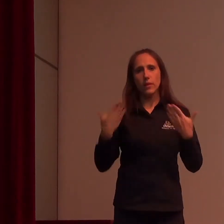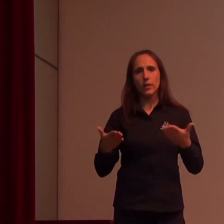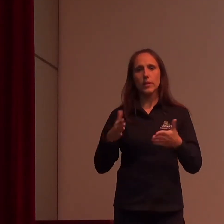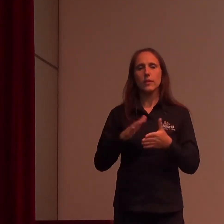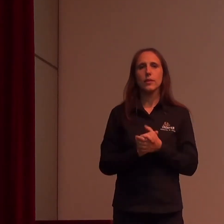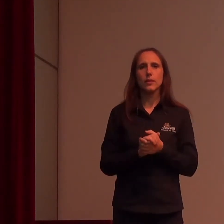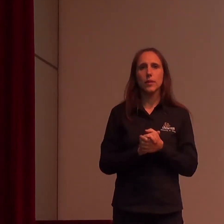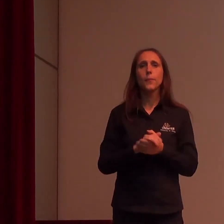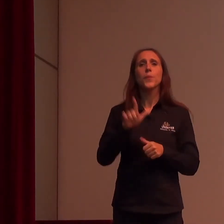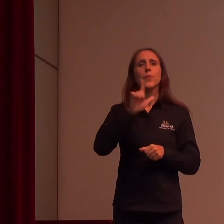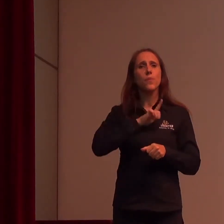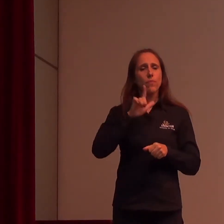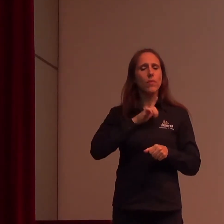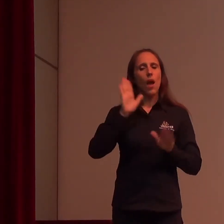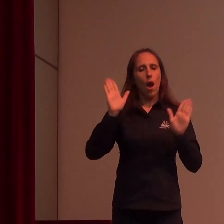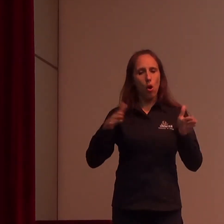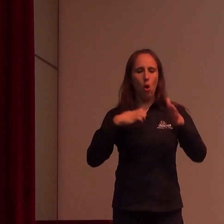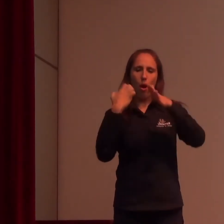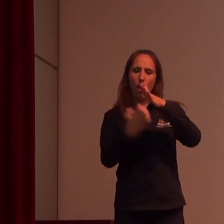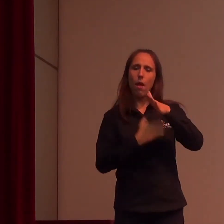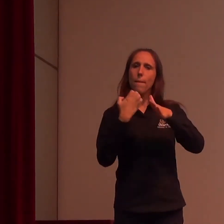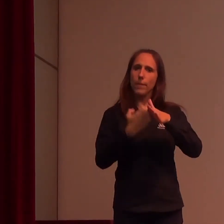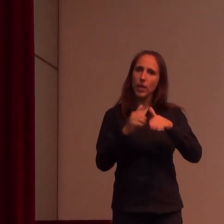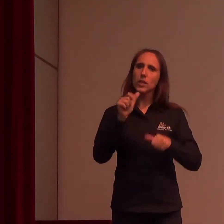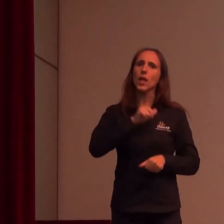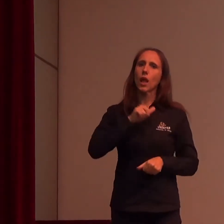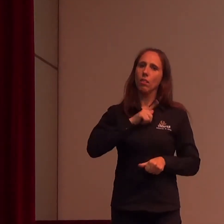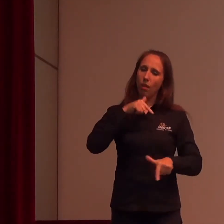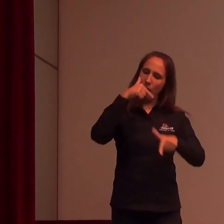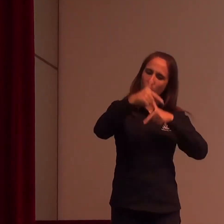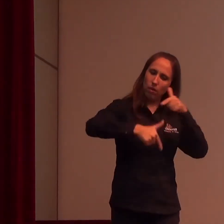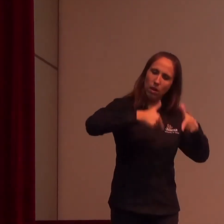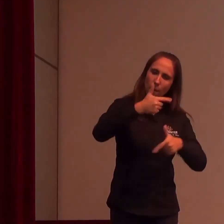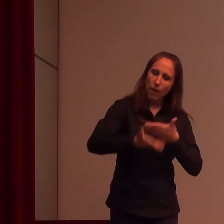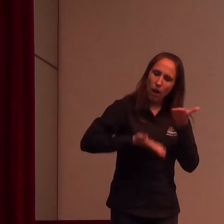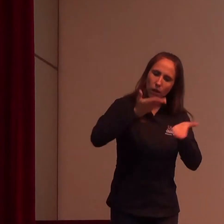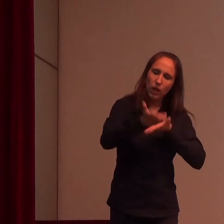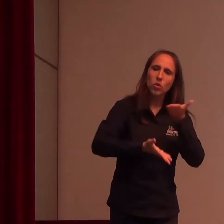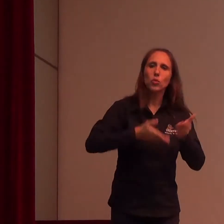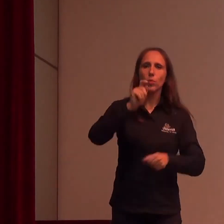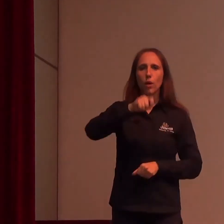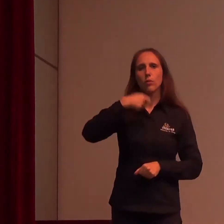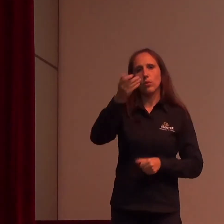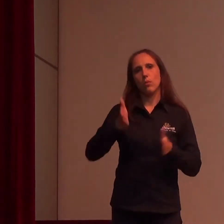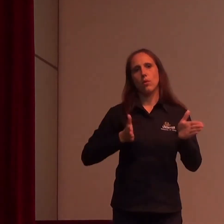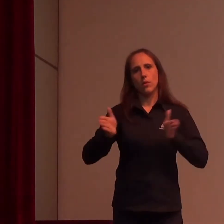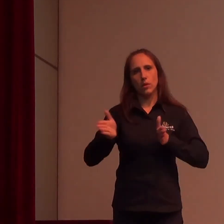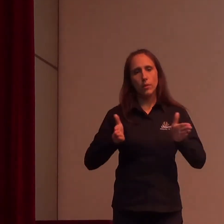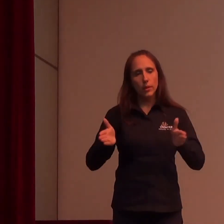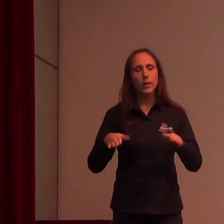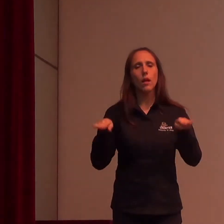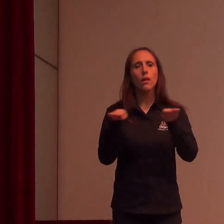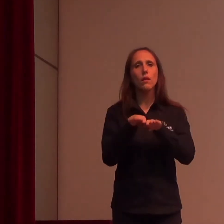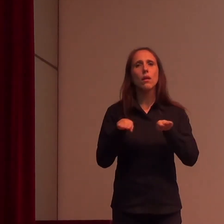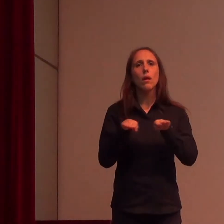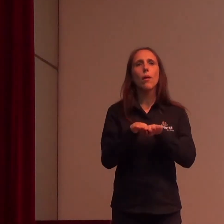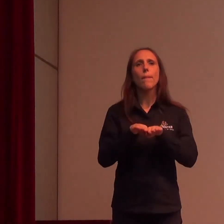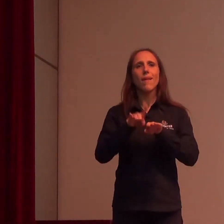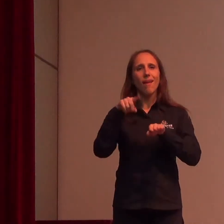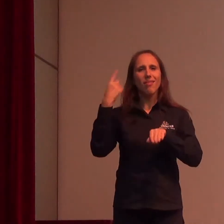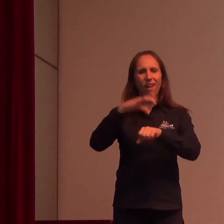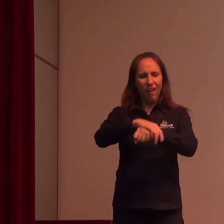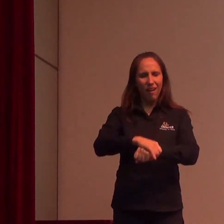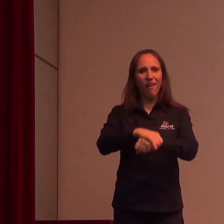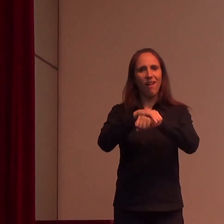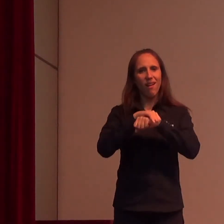que presta esses serviços de acessibilidade, é uma forma da nossa sustentabilidade também. E também para a gente garantir que não